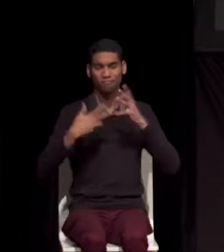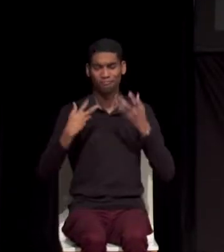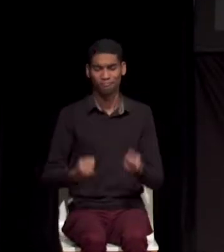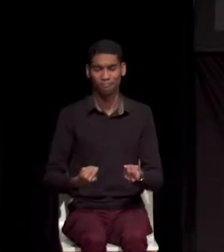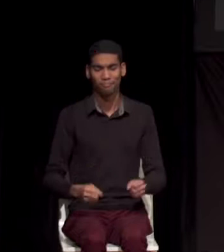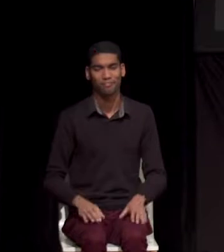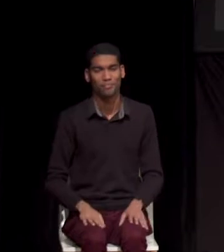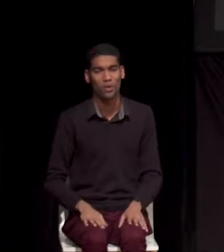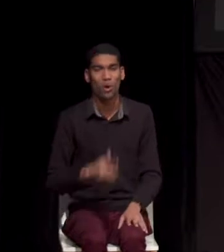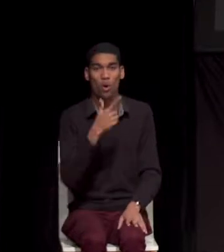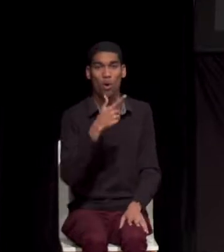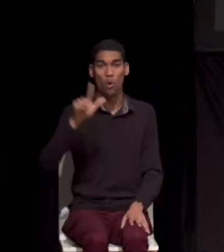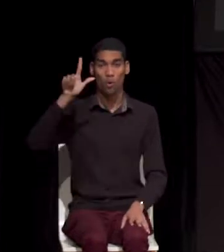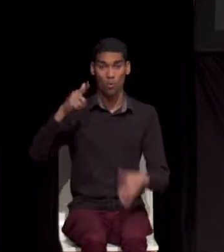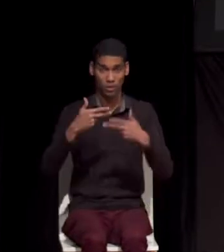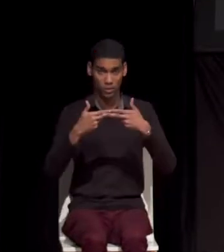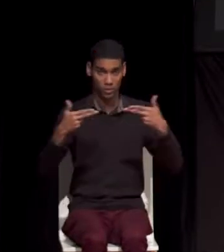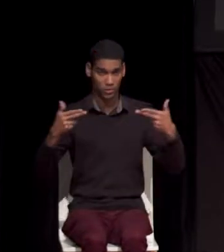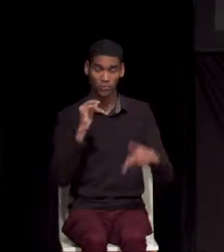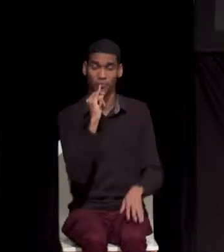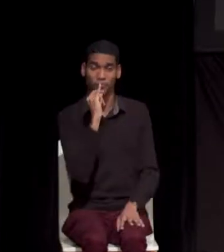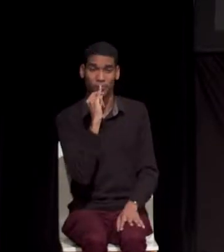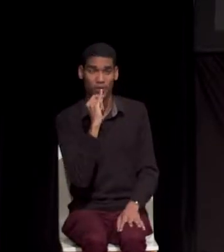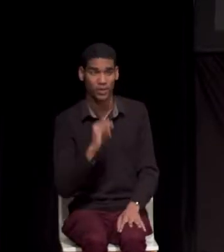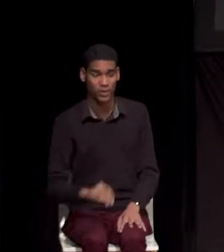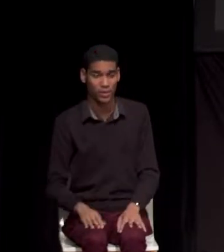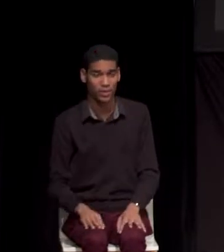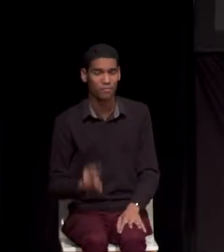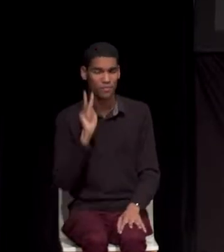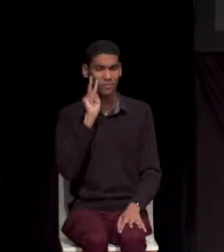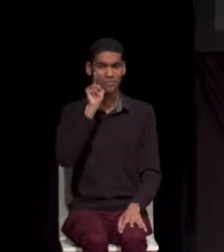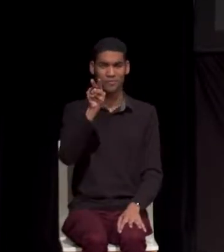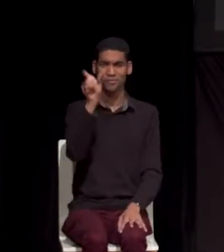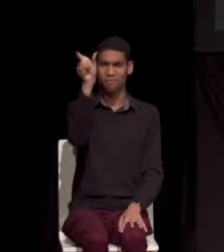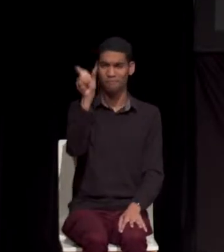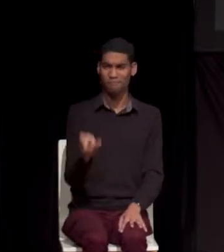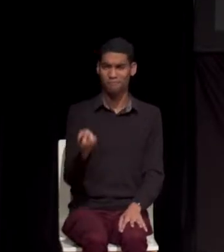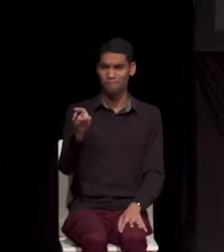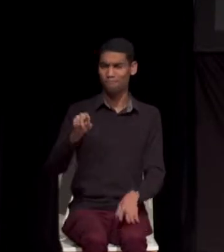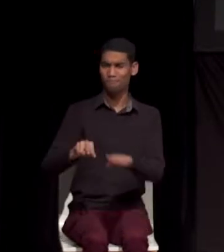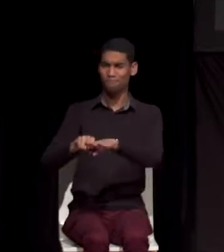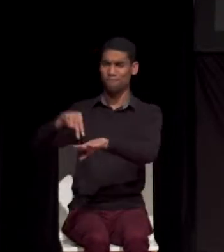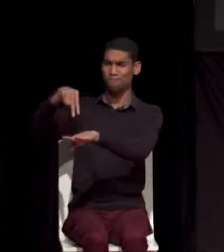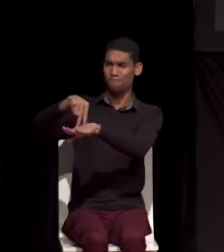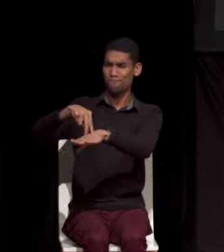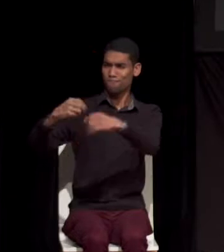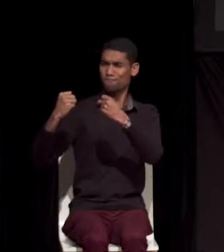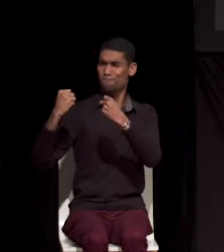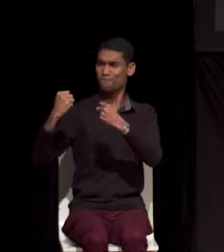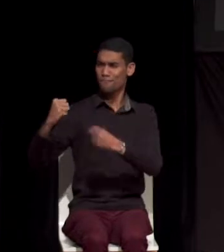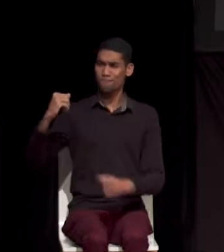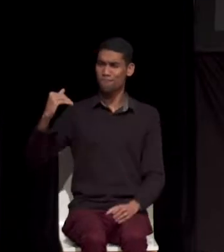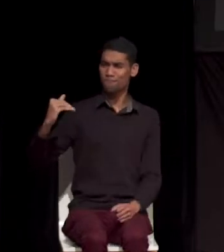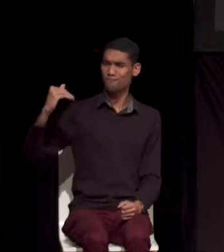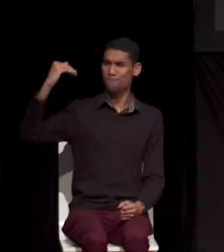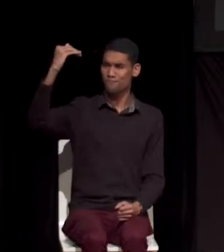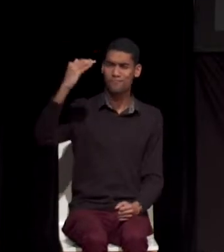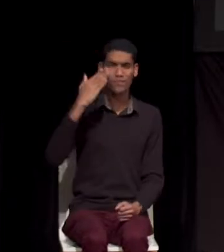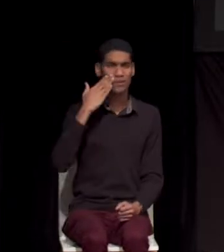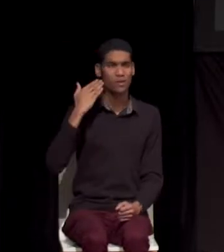coisa, quando a gente vê alguém no poder, ou um cargo elevado, e que não é